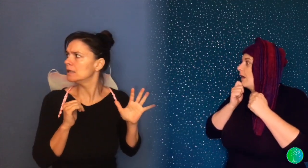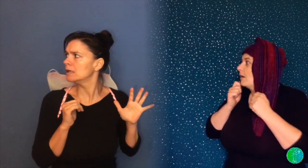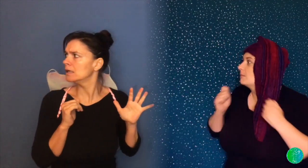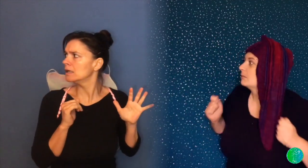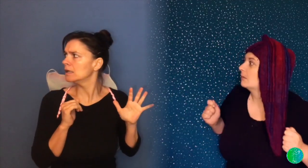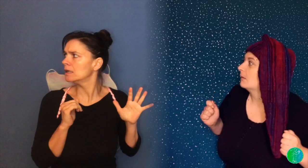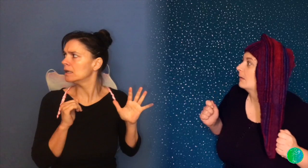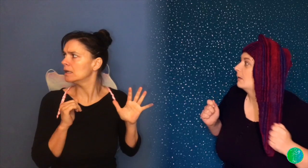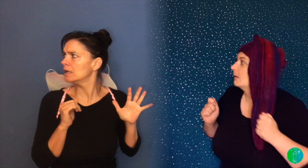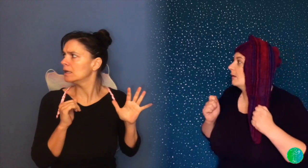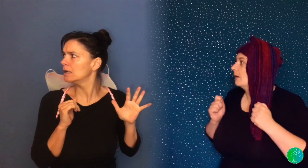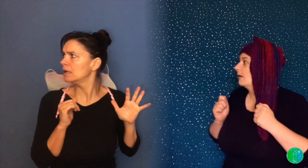L'interrompt Hortense.